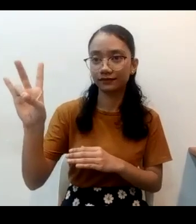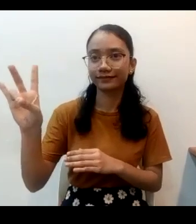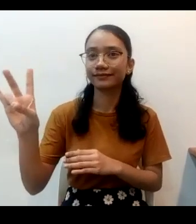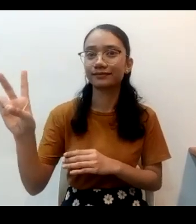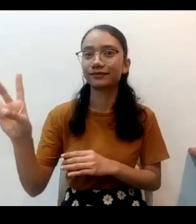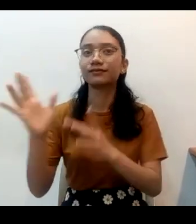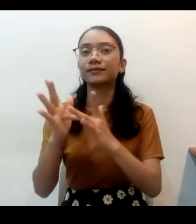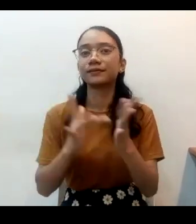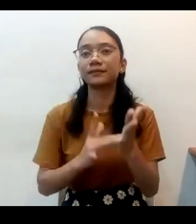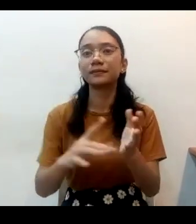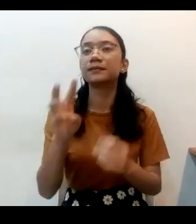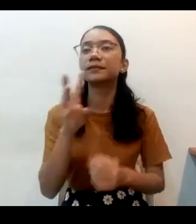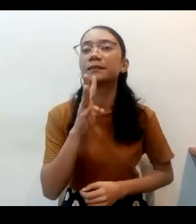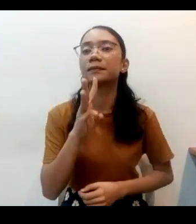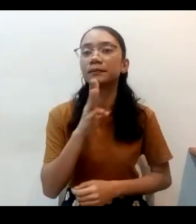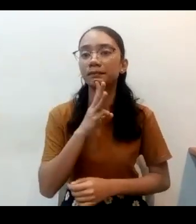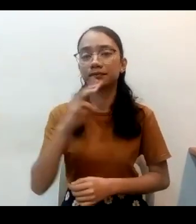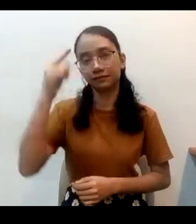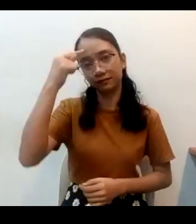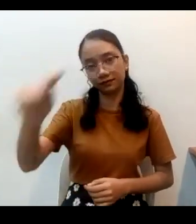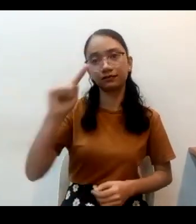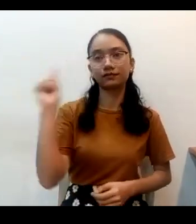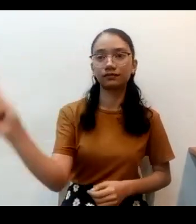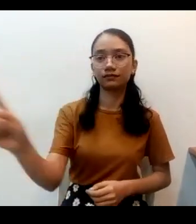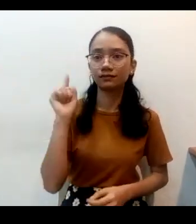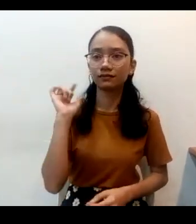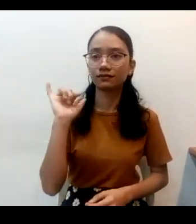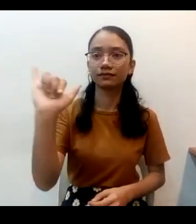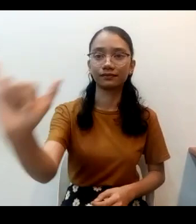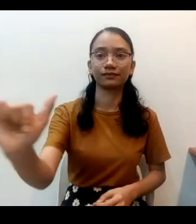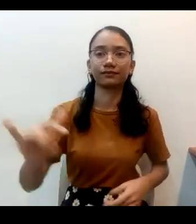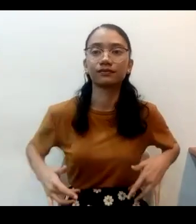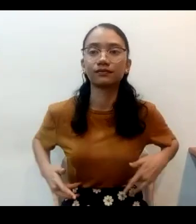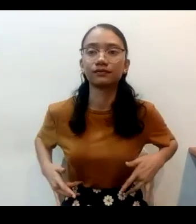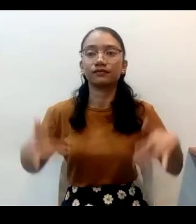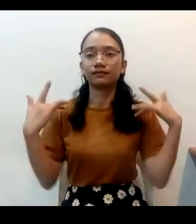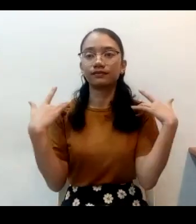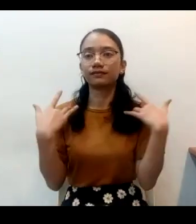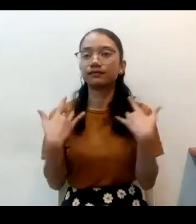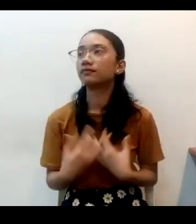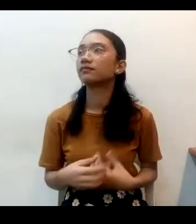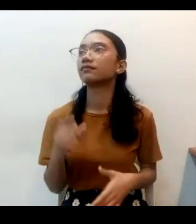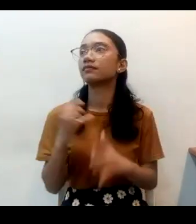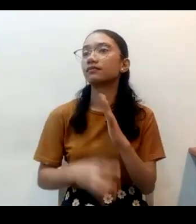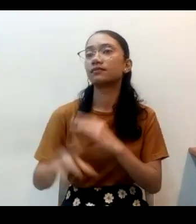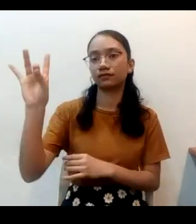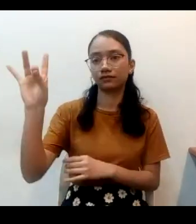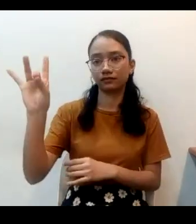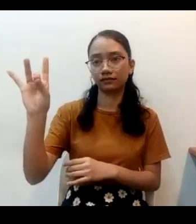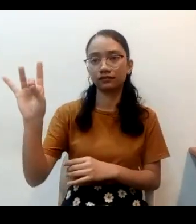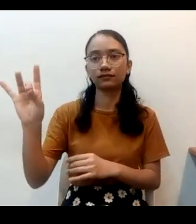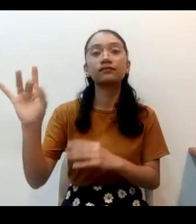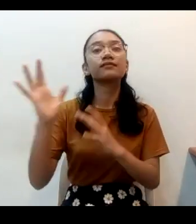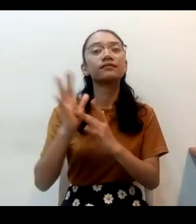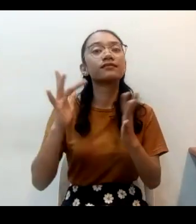water of eternal life. At sa chapter 7 naman po, si Jesus daw po yung tubig ng buhay na walang hanggan. And chapter 8, Jesus is the